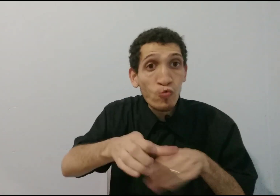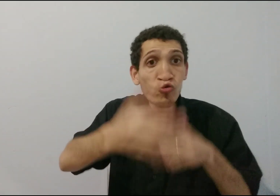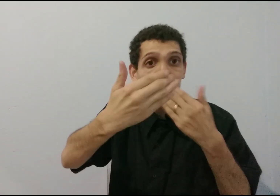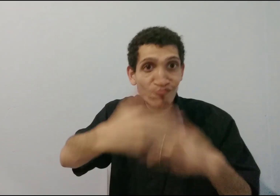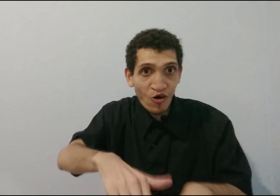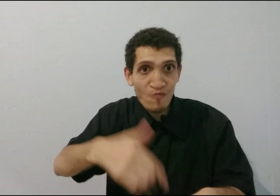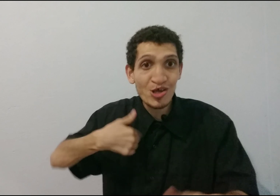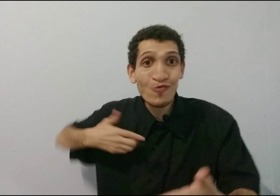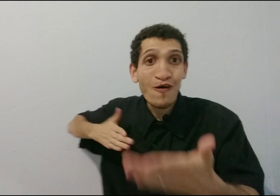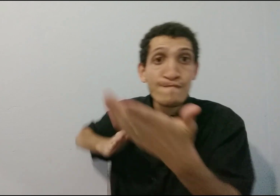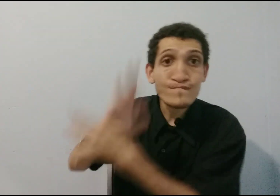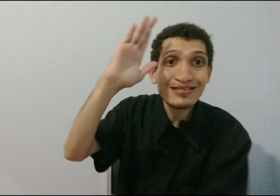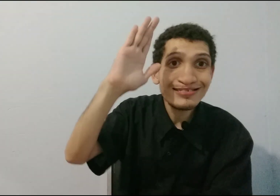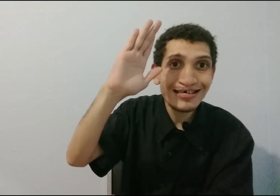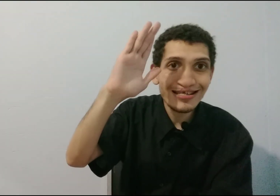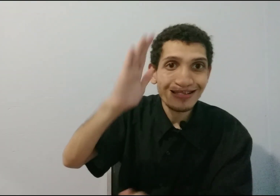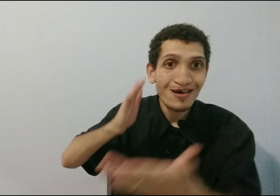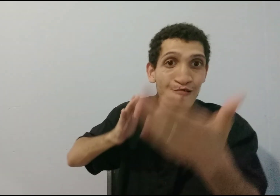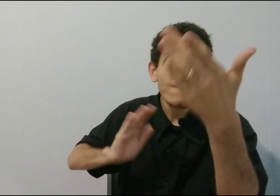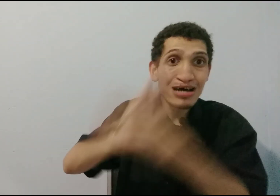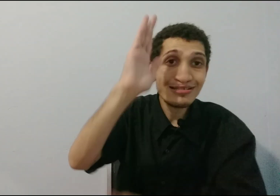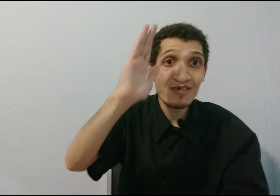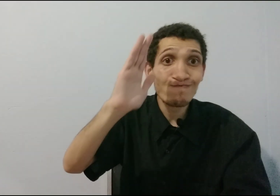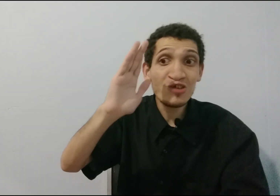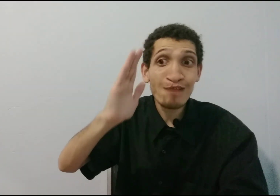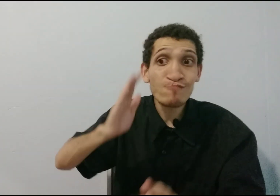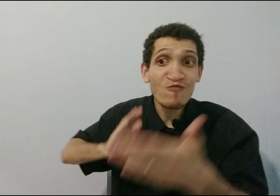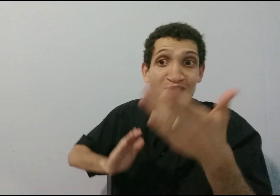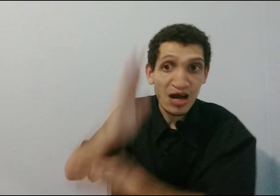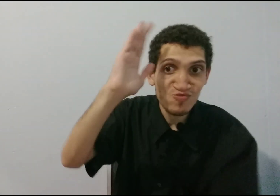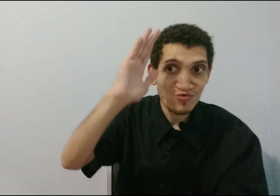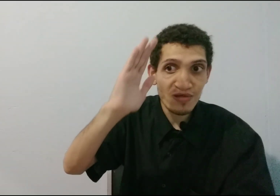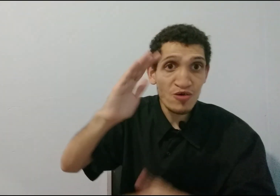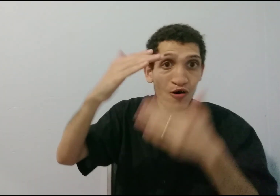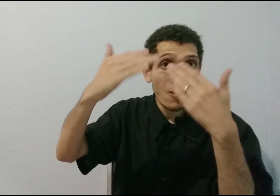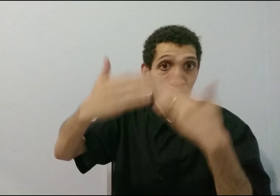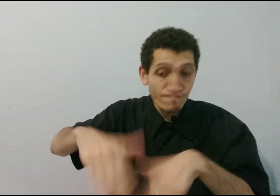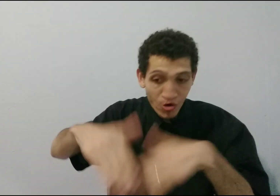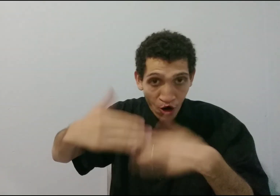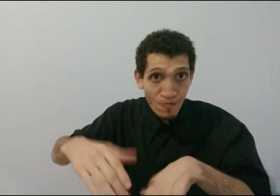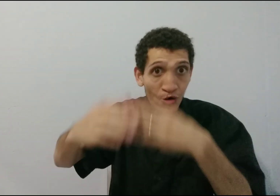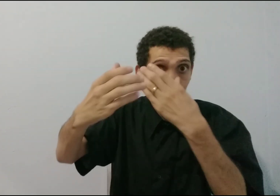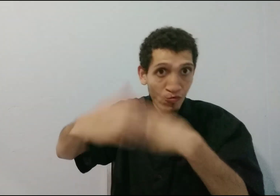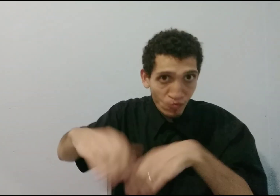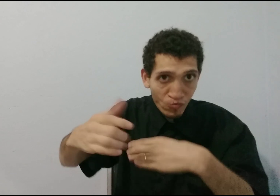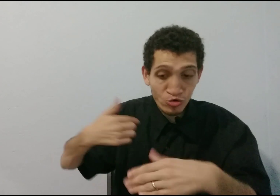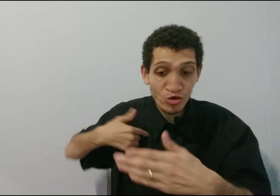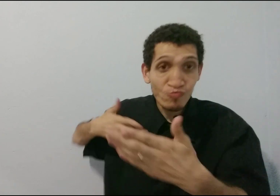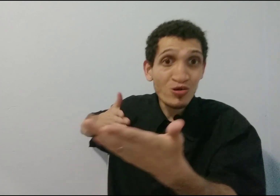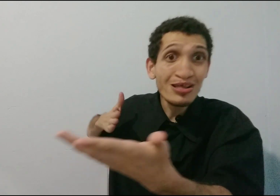Concurso, prova, eu passei. Passei. Fui aprovado, entendeu? Prova, concurso, eu fui